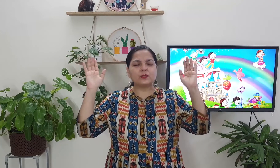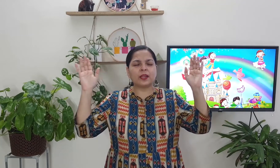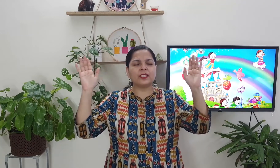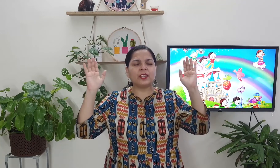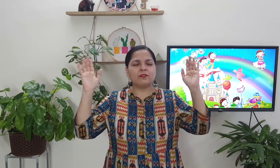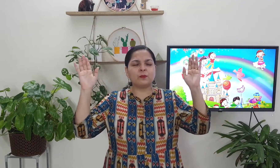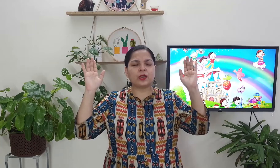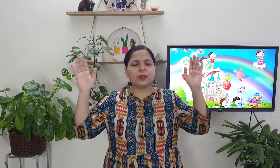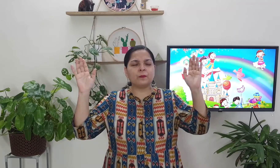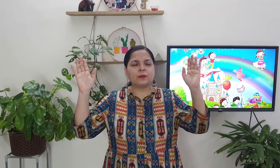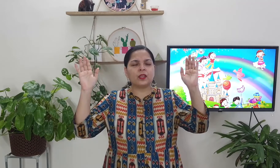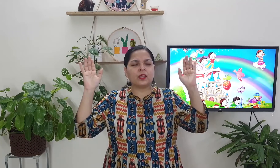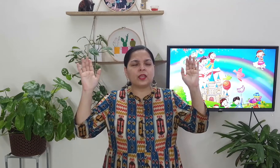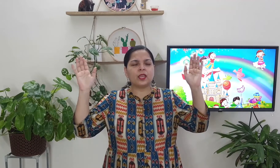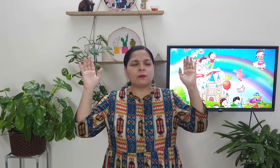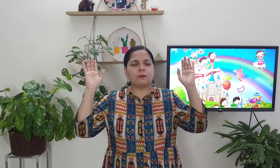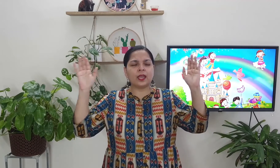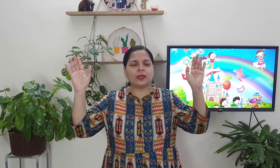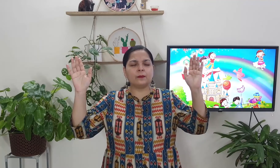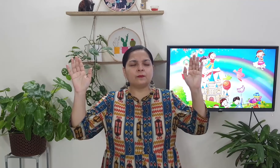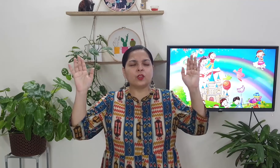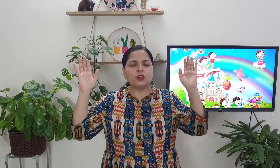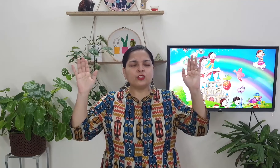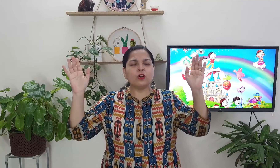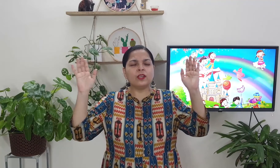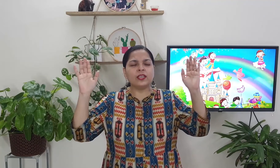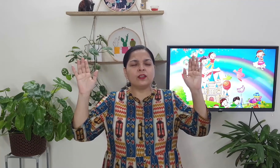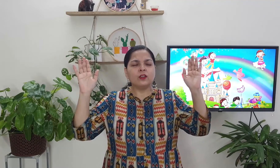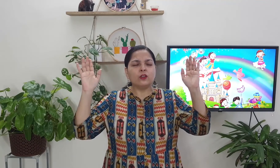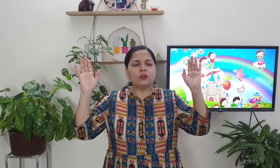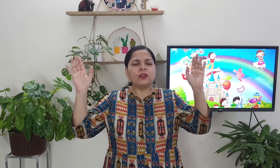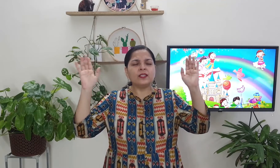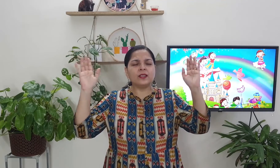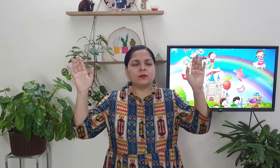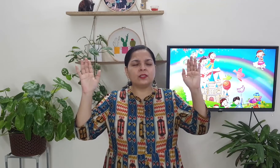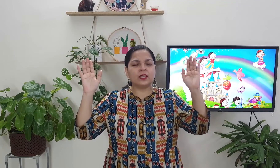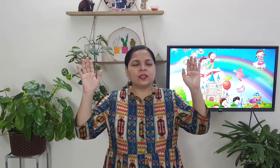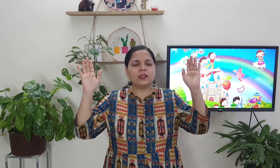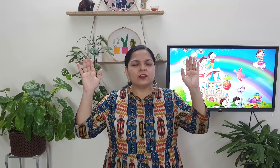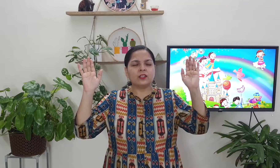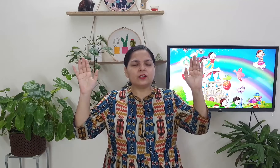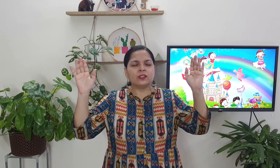இருப்பதாக. இயேசுவின் மகத்துவமான நாமத்தில் ஜெபிக்கிறோம். ஆமேன். என் ஜீவனுள்ள